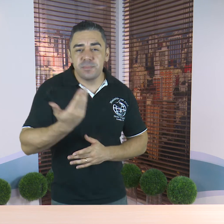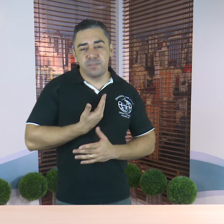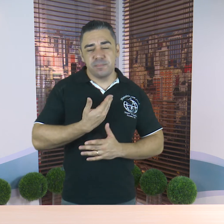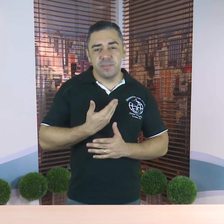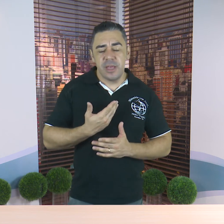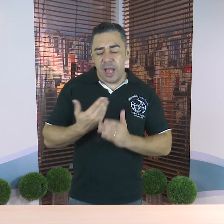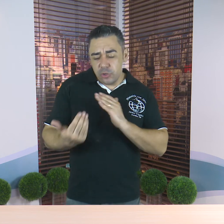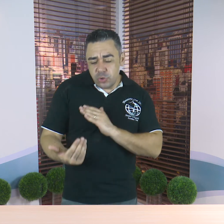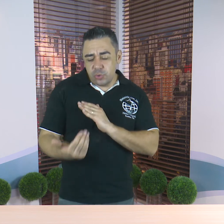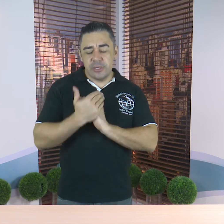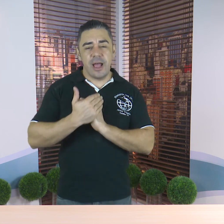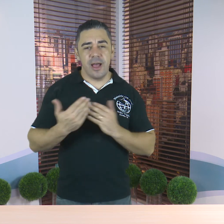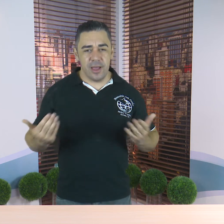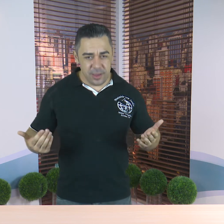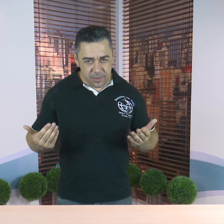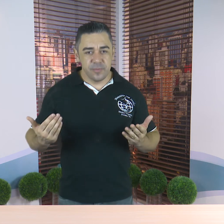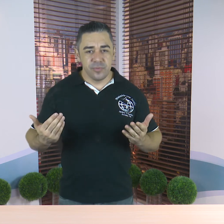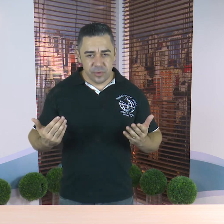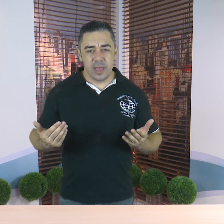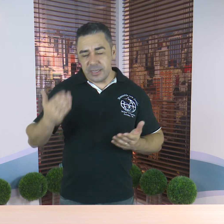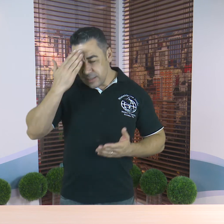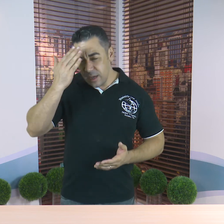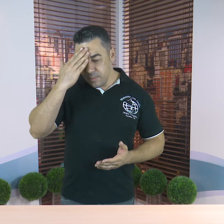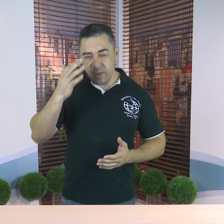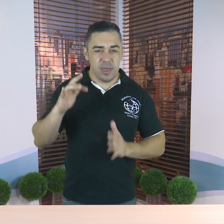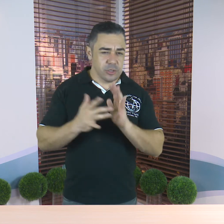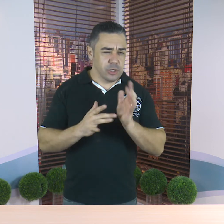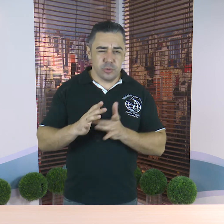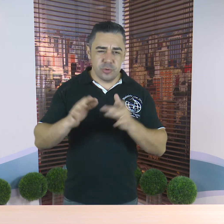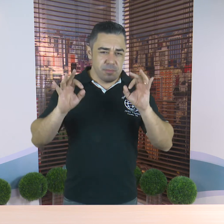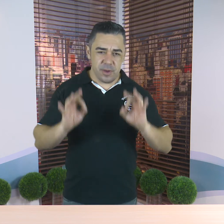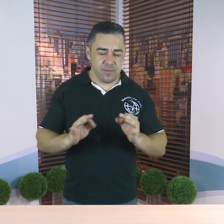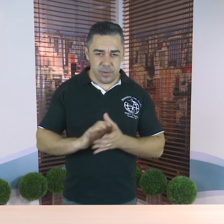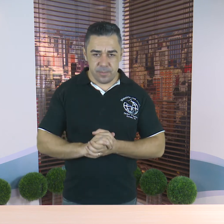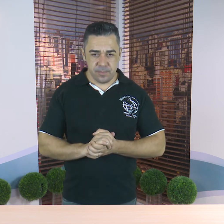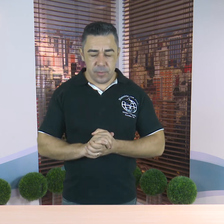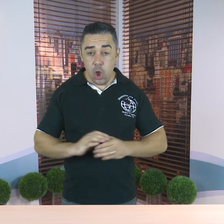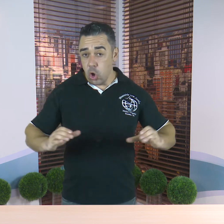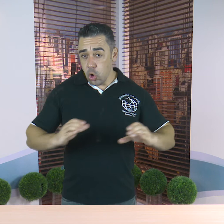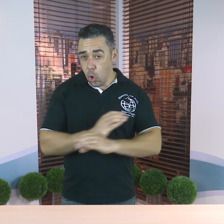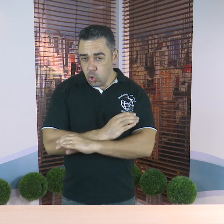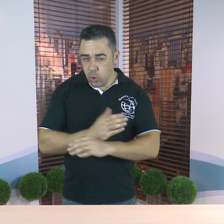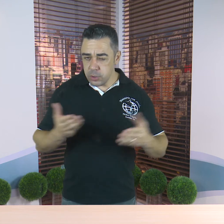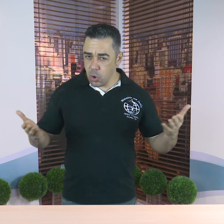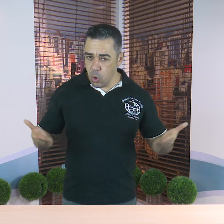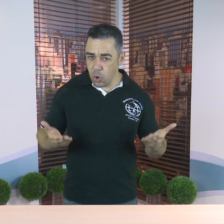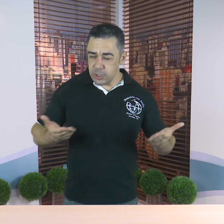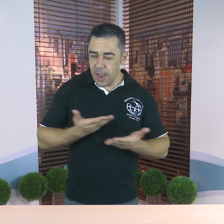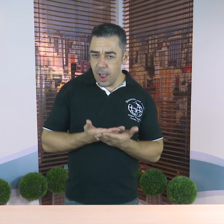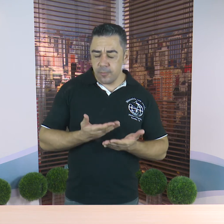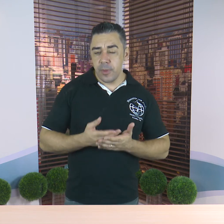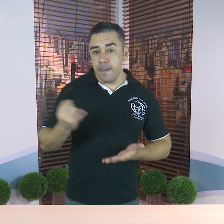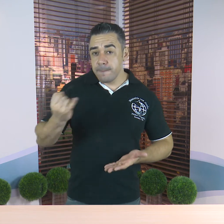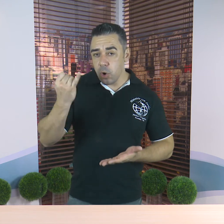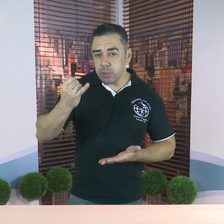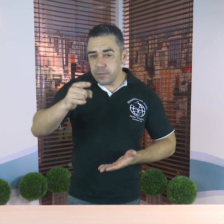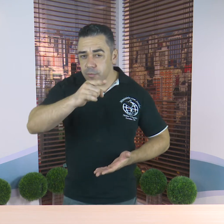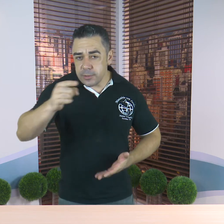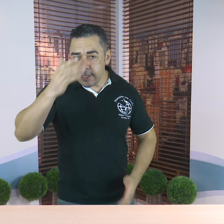e eficiente mediador. Para concluir, é importante destacar que há no livro de